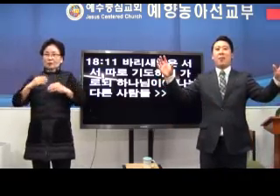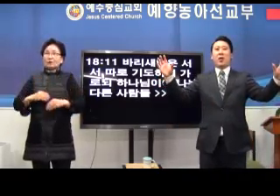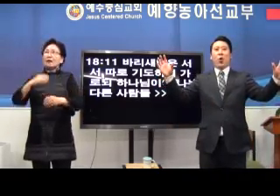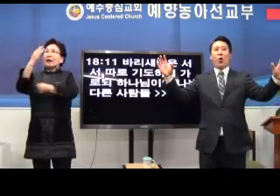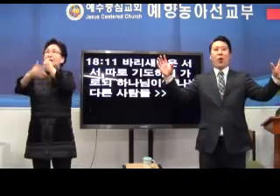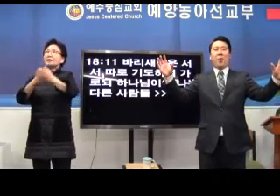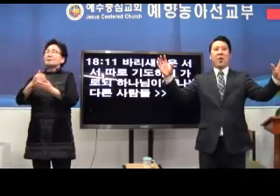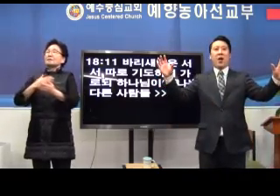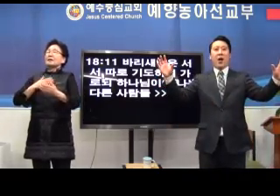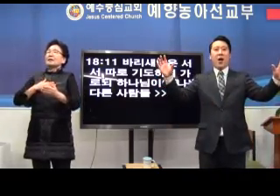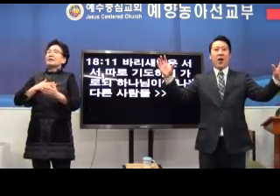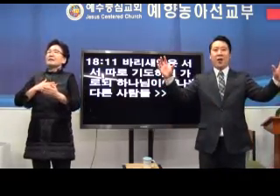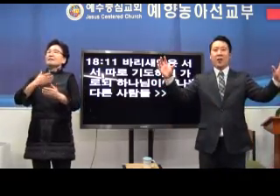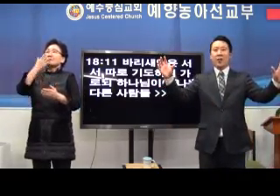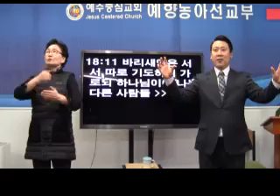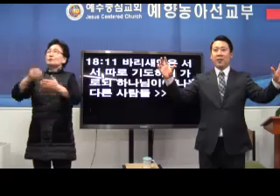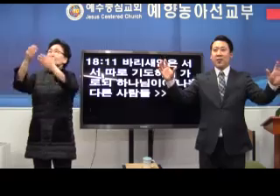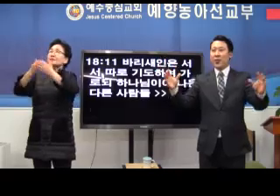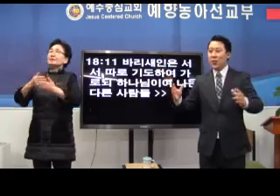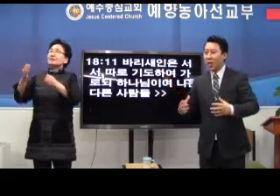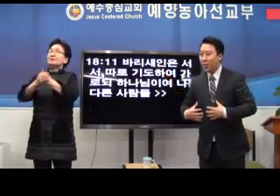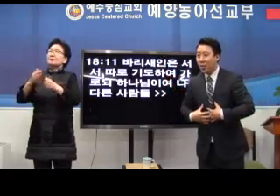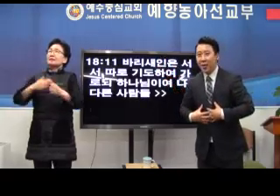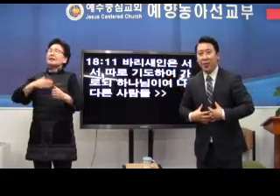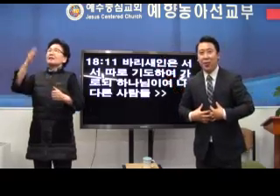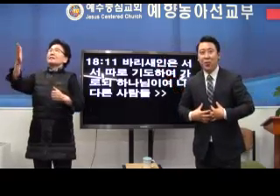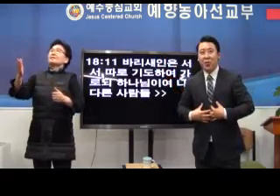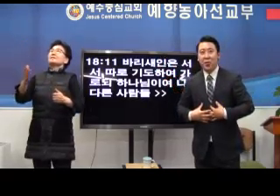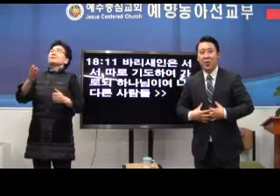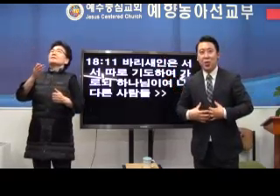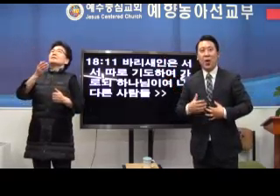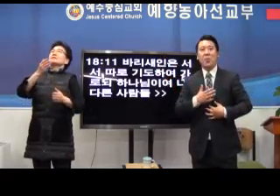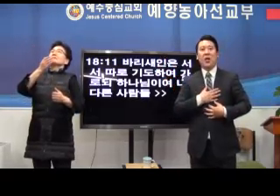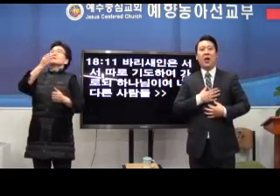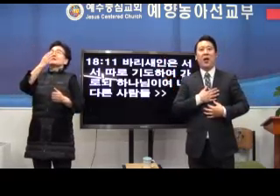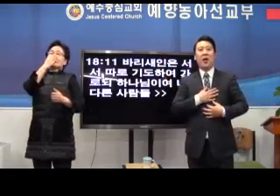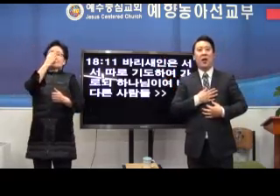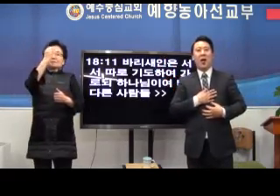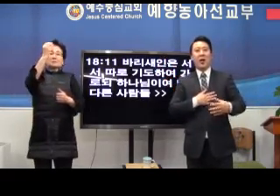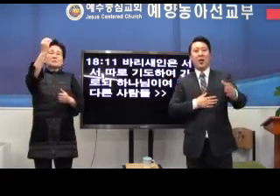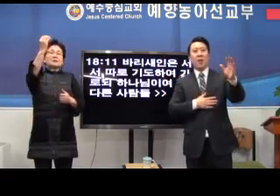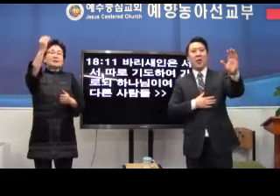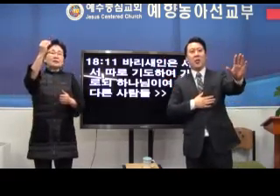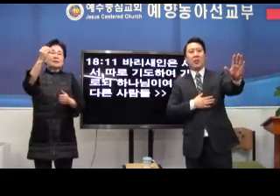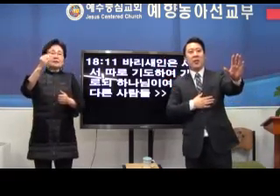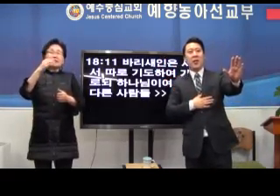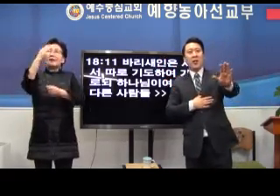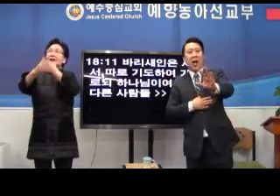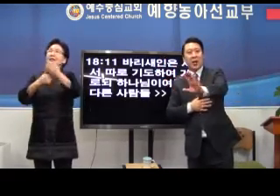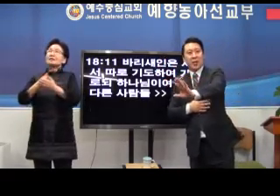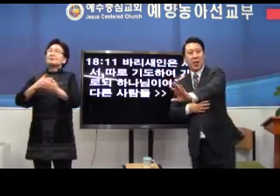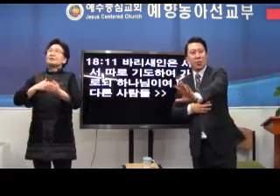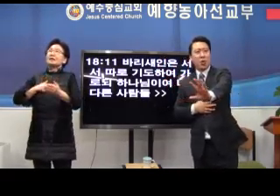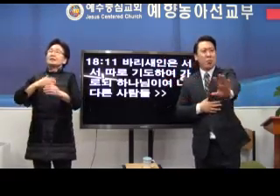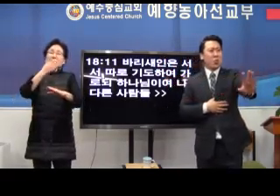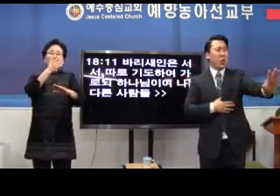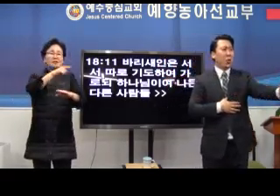난 거룩합니다. 이런 사람들이에요. 기도합니다. 하나님 나는 다른 사람처럼 죄도